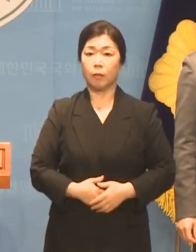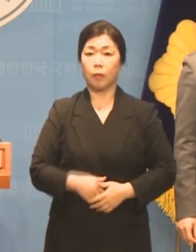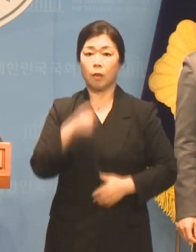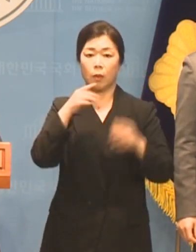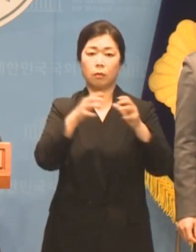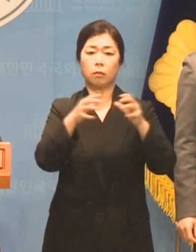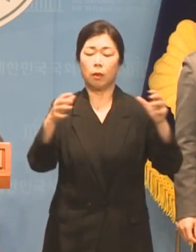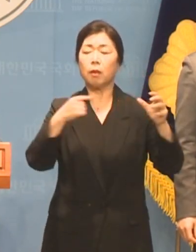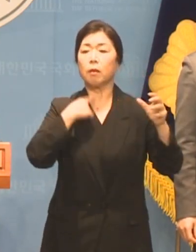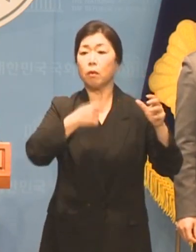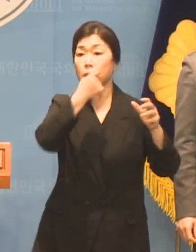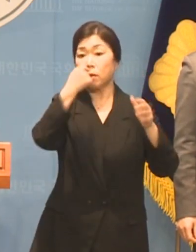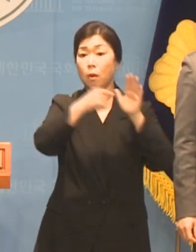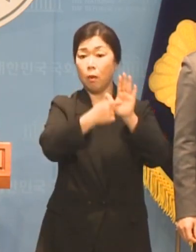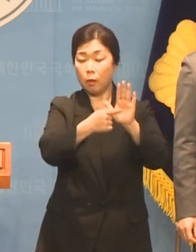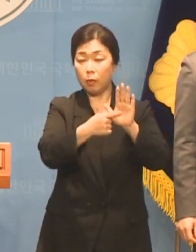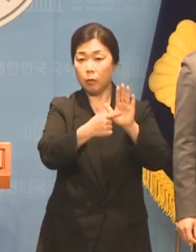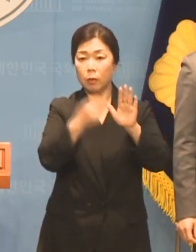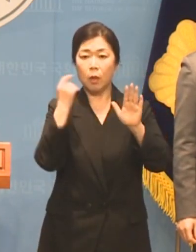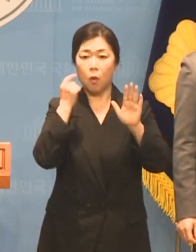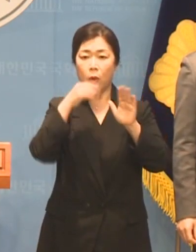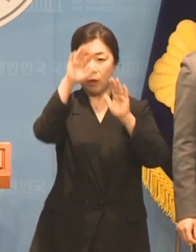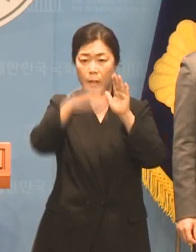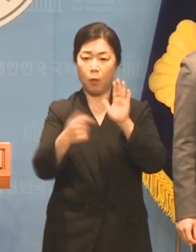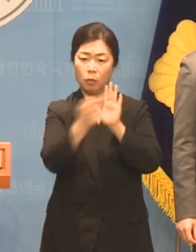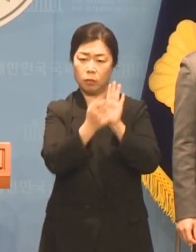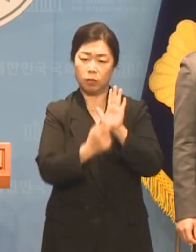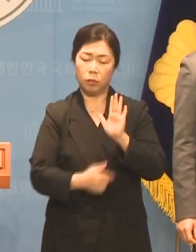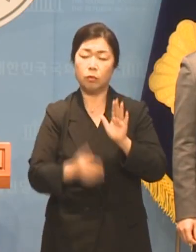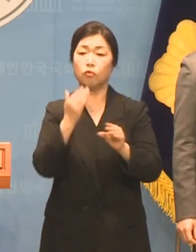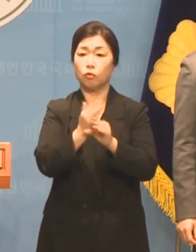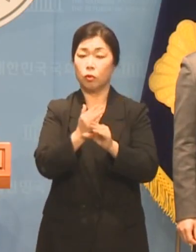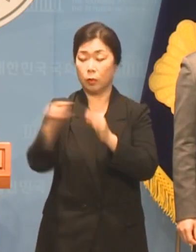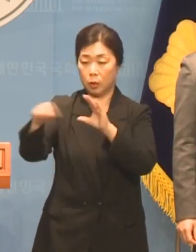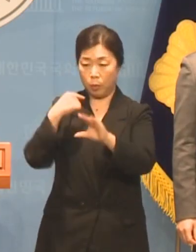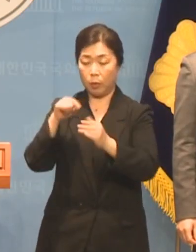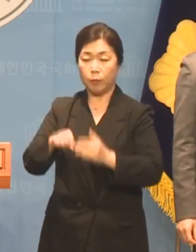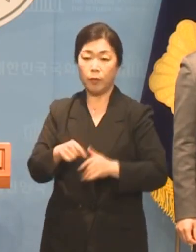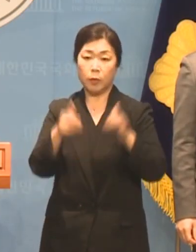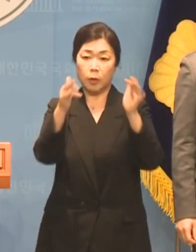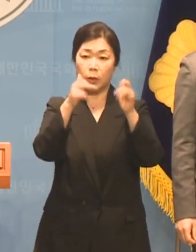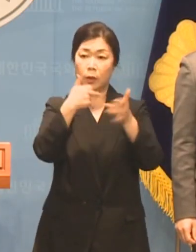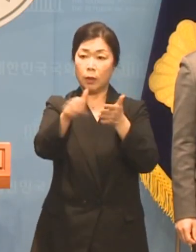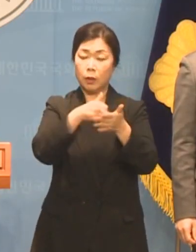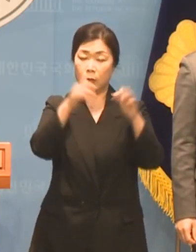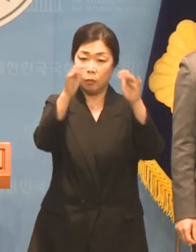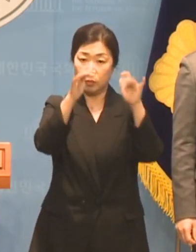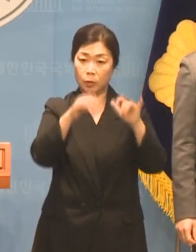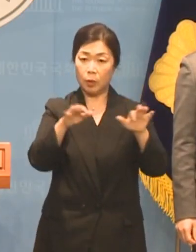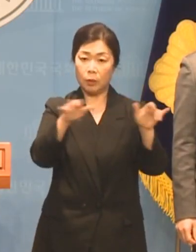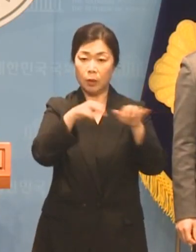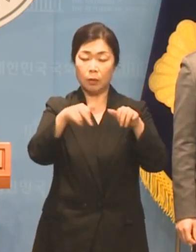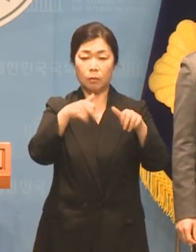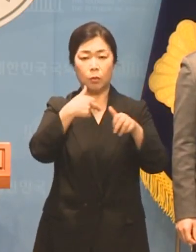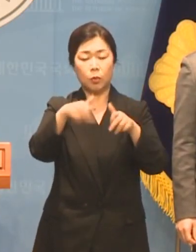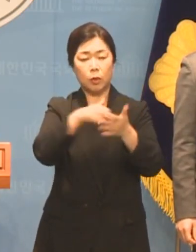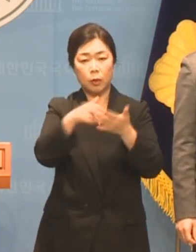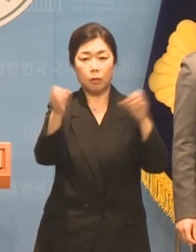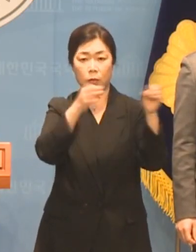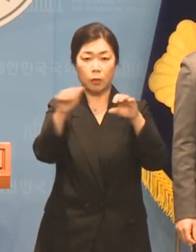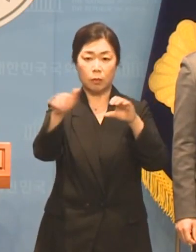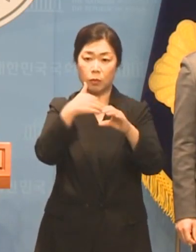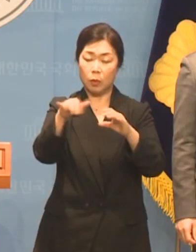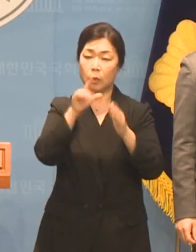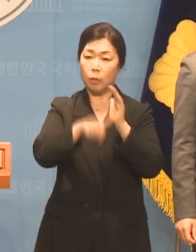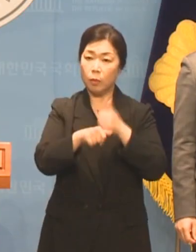논란에 대한 증거 관련 허위 사실이 유포되고 있다는 제보입니다. 해당 채팅방에서는 중국 공산당이라는 익명의